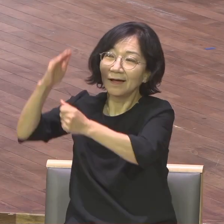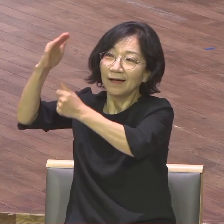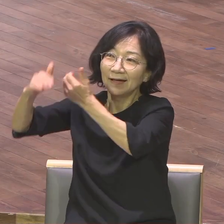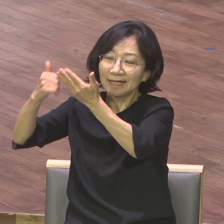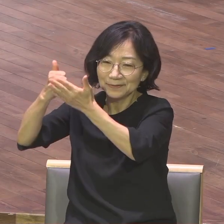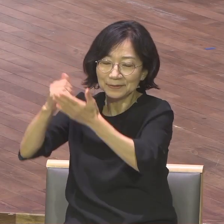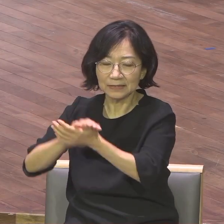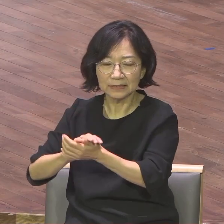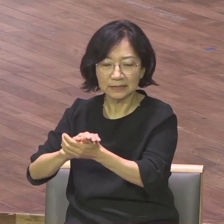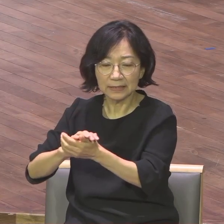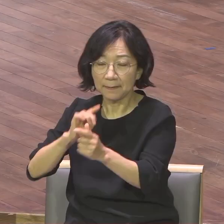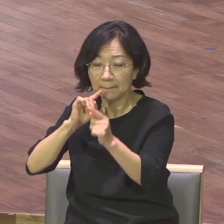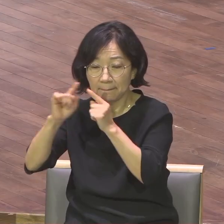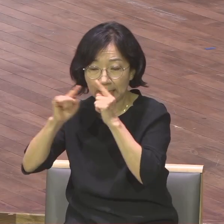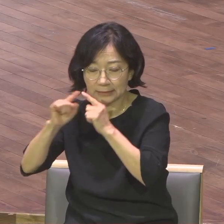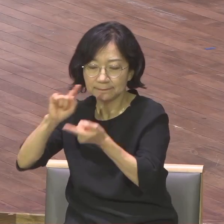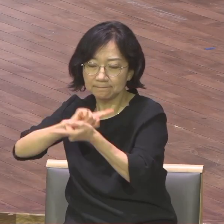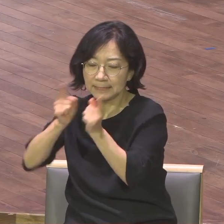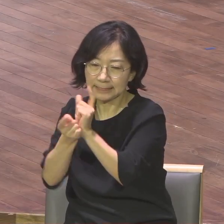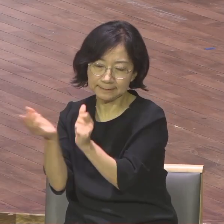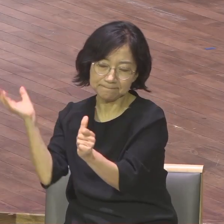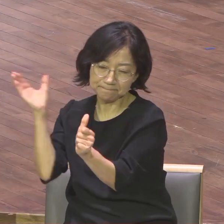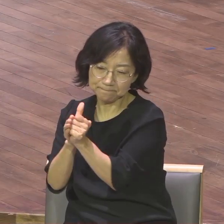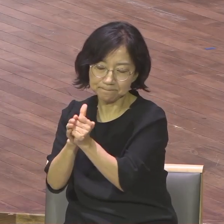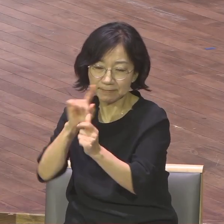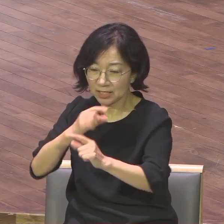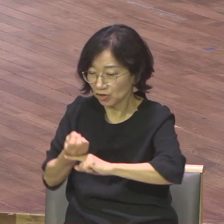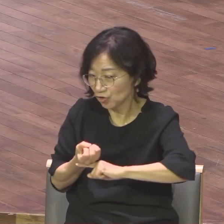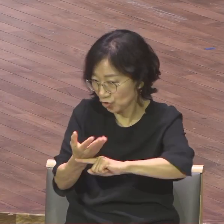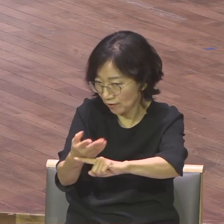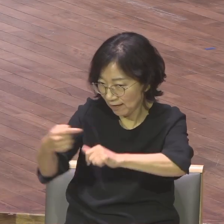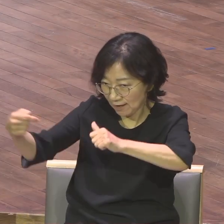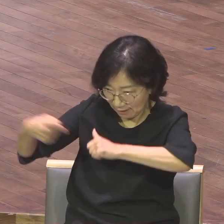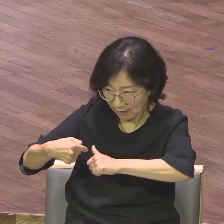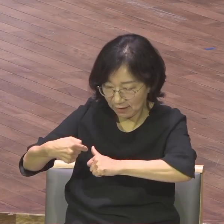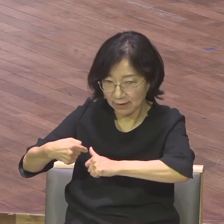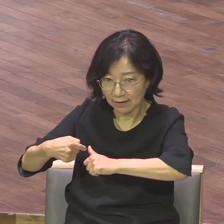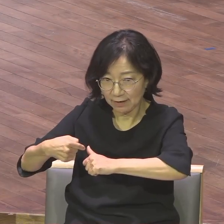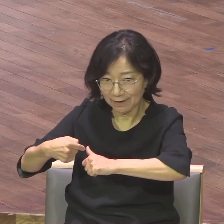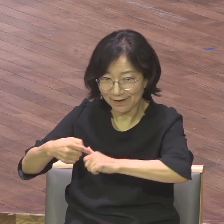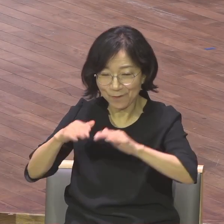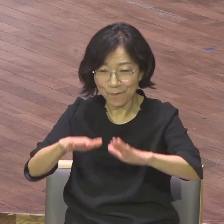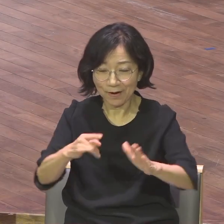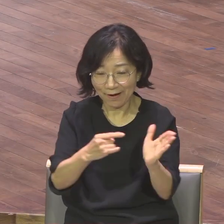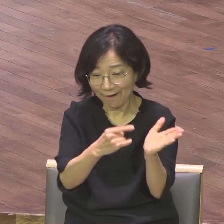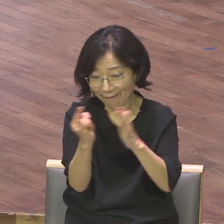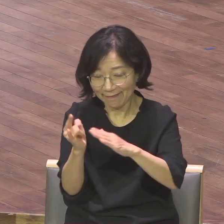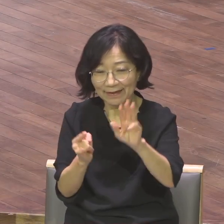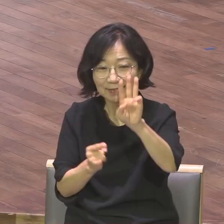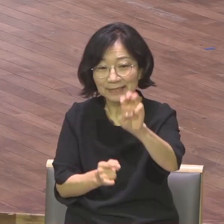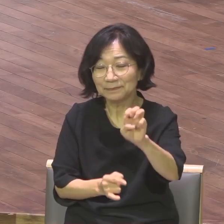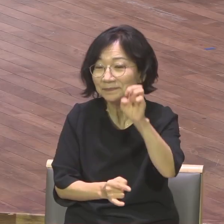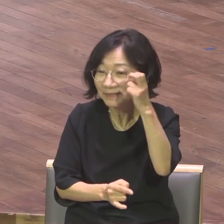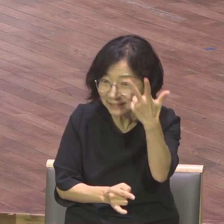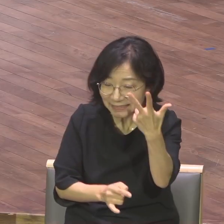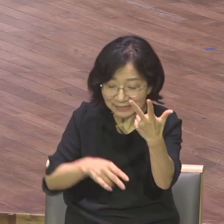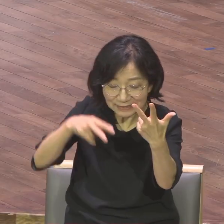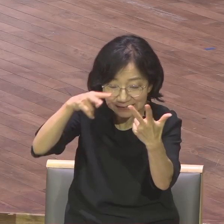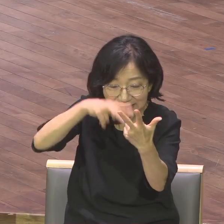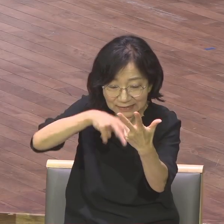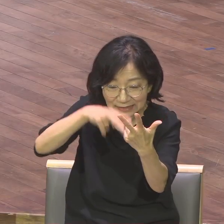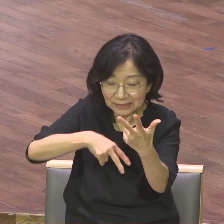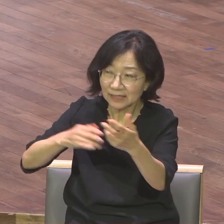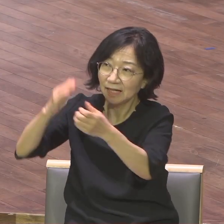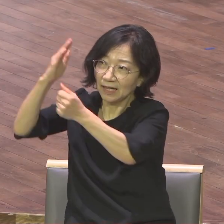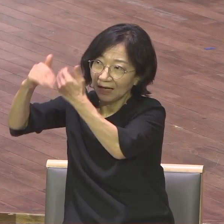에스겔에게 말씀의 대언자로 세워서 그 사명을 감당하도록 하셨어요. 오늘 본문인 에스겔 37장을 보면 하나님께서